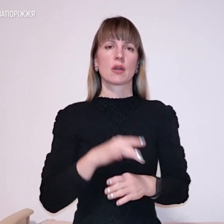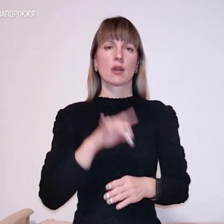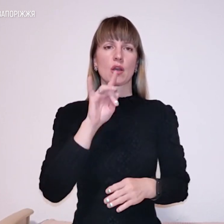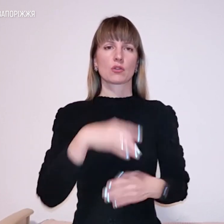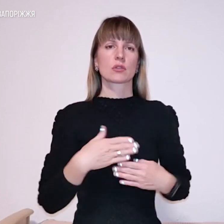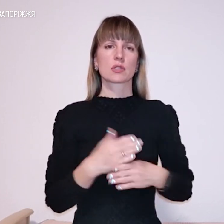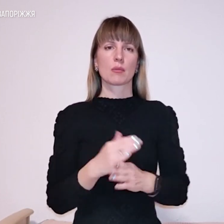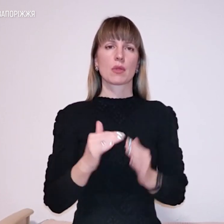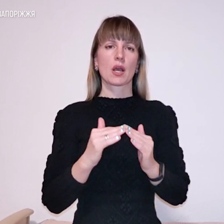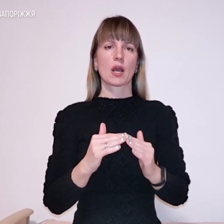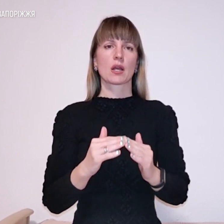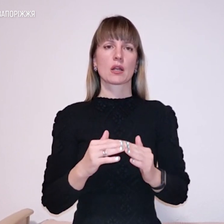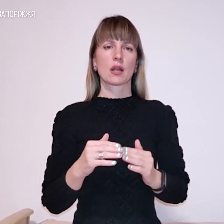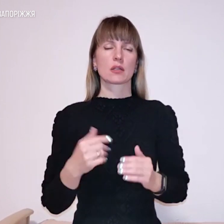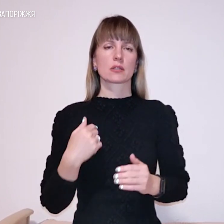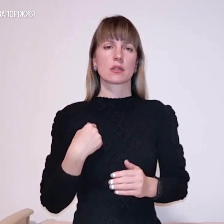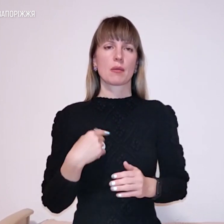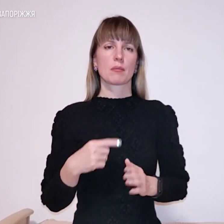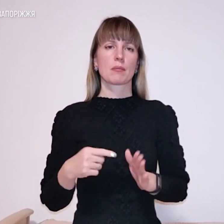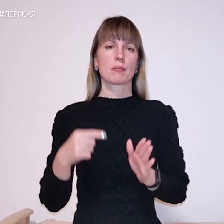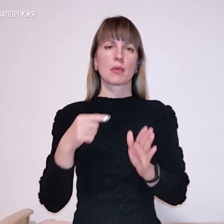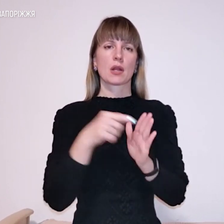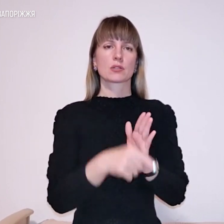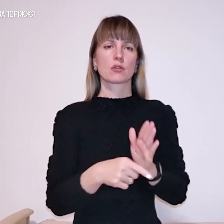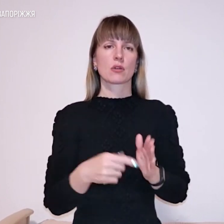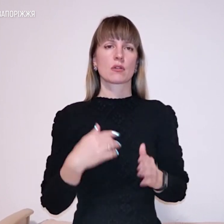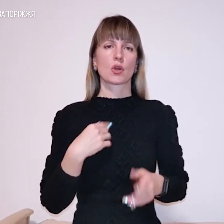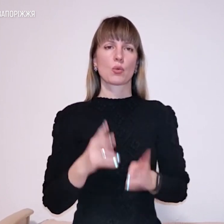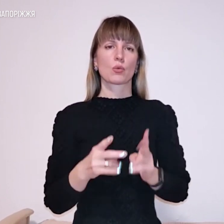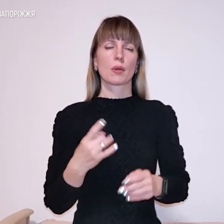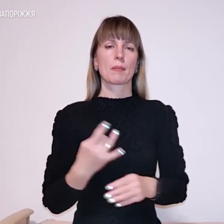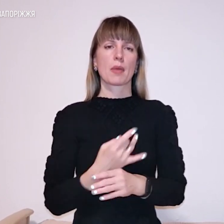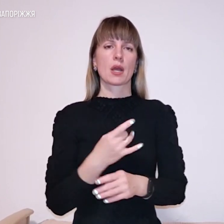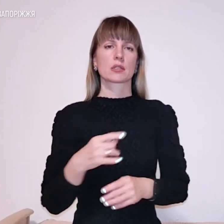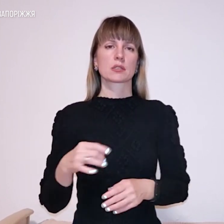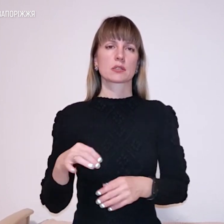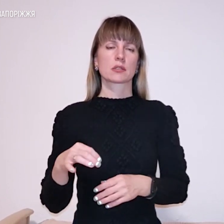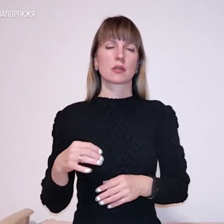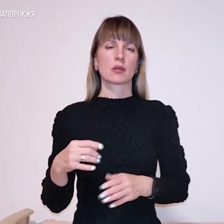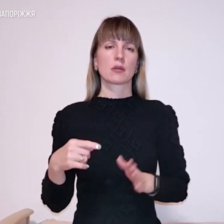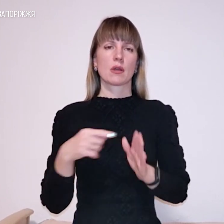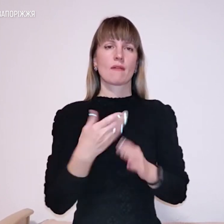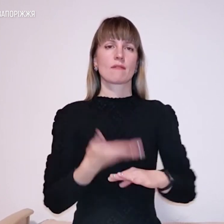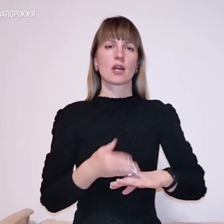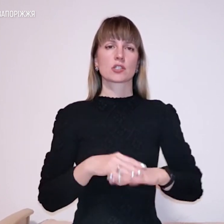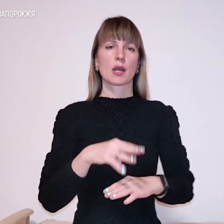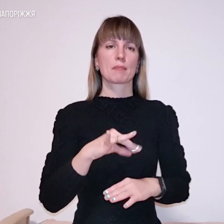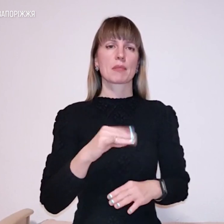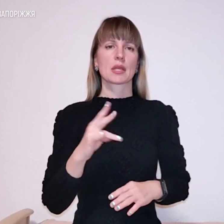гараж. Ну, прилетів осколок нам, да, на кухню. Перший раз прилетіла важка міна, а другий раз